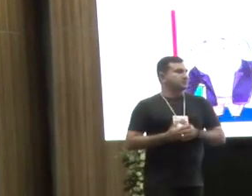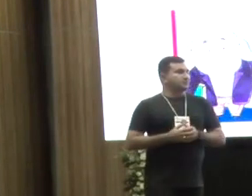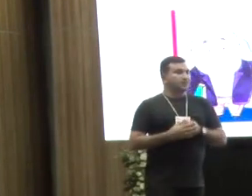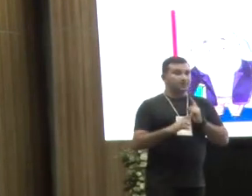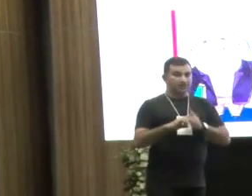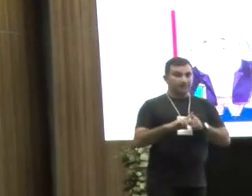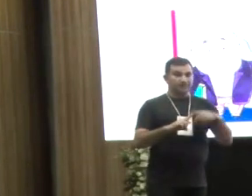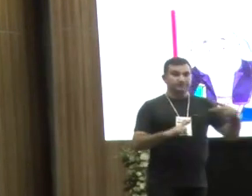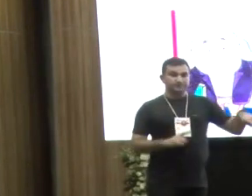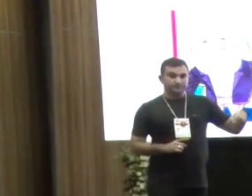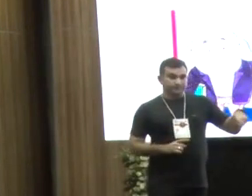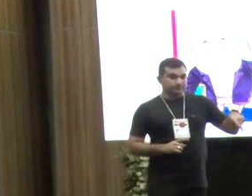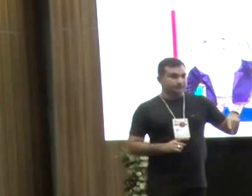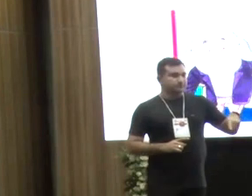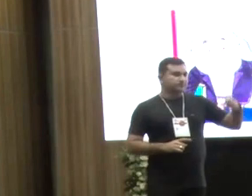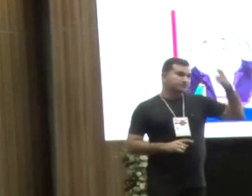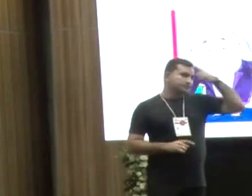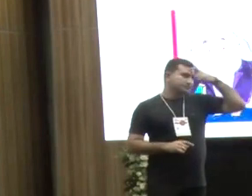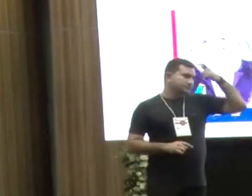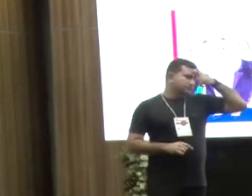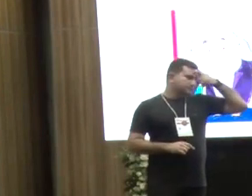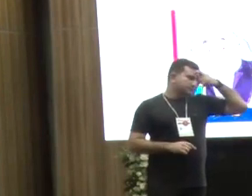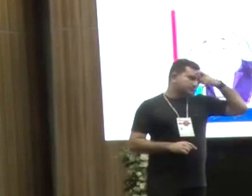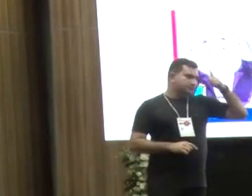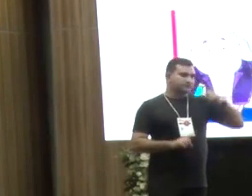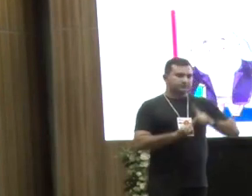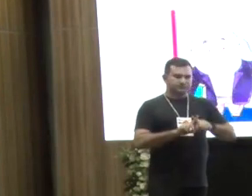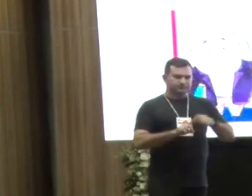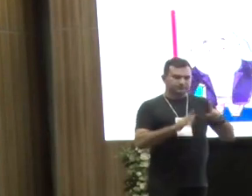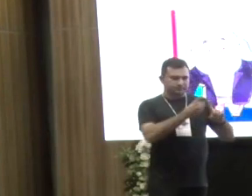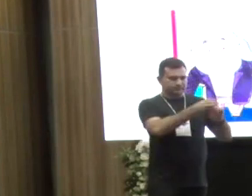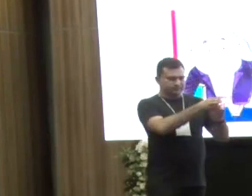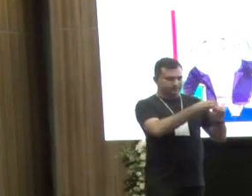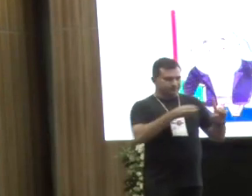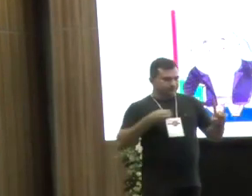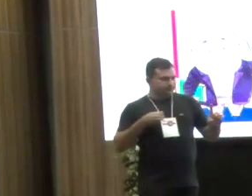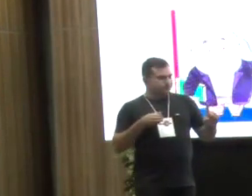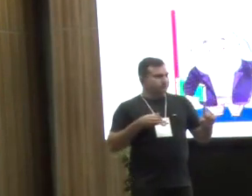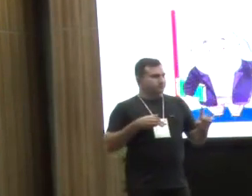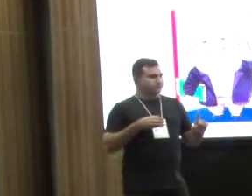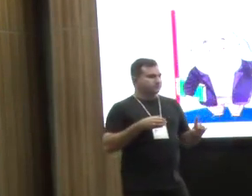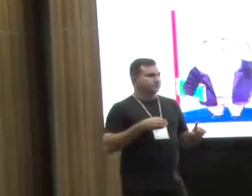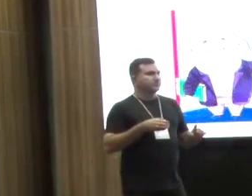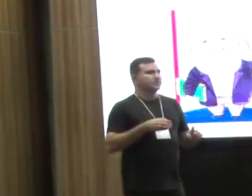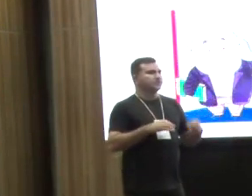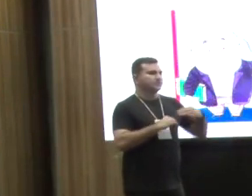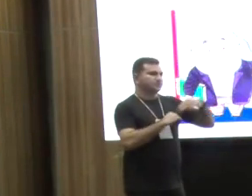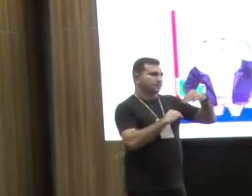Porque um professor é intelectual não porque ele se isola para fazer uma dissertação de